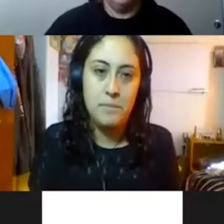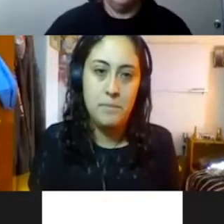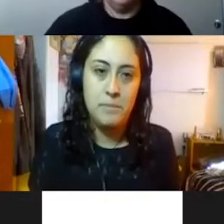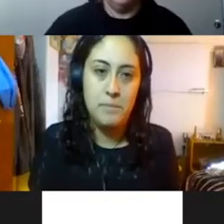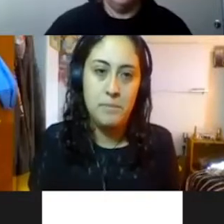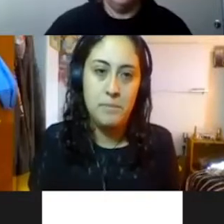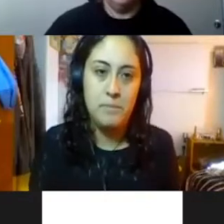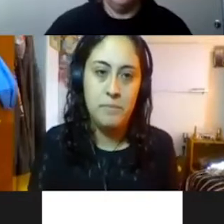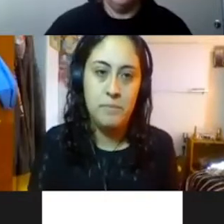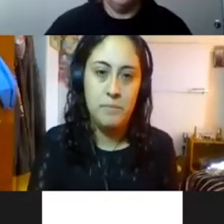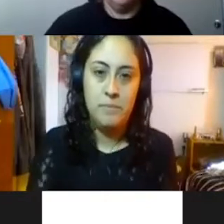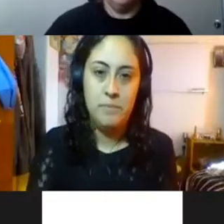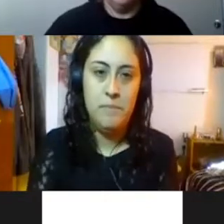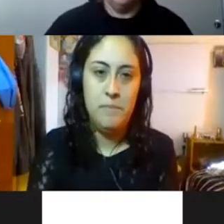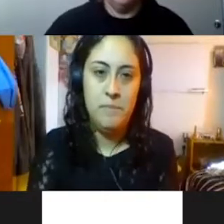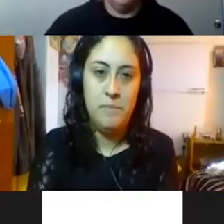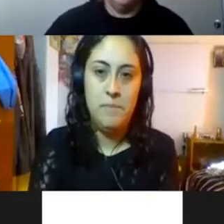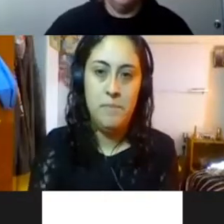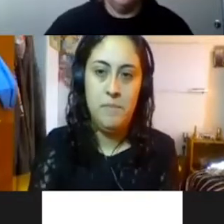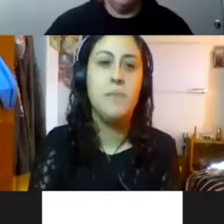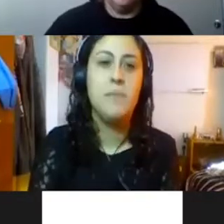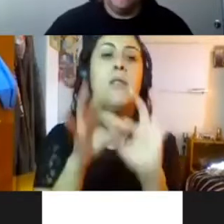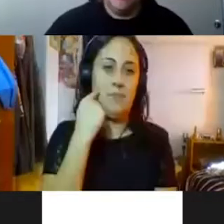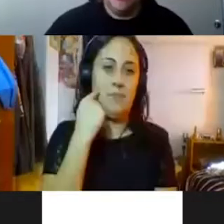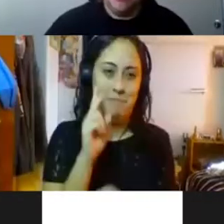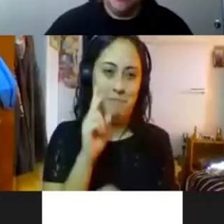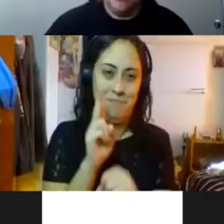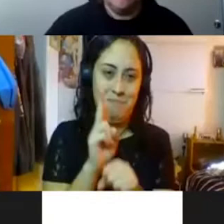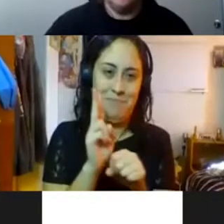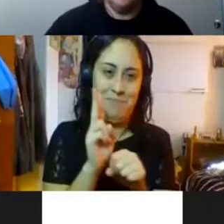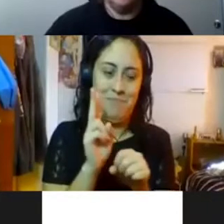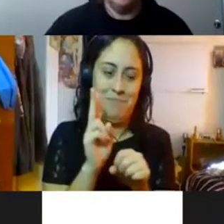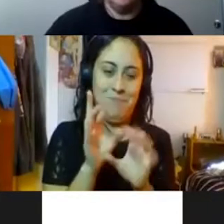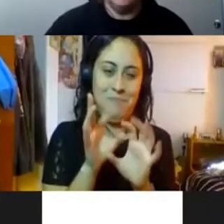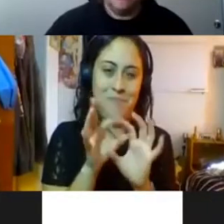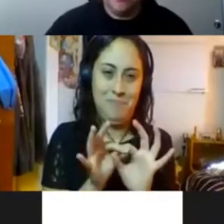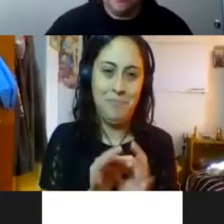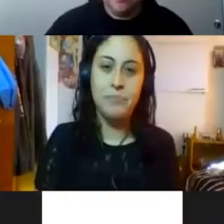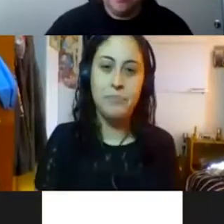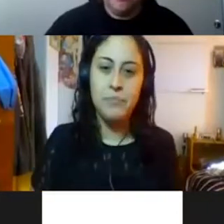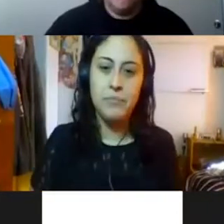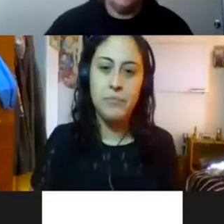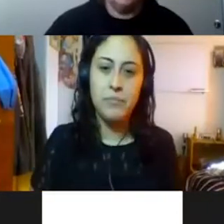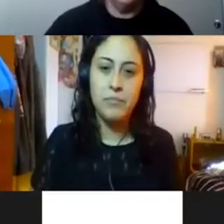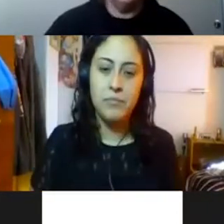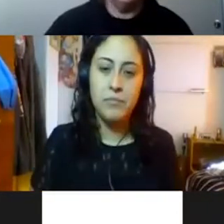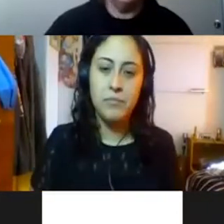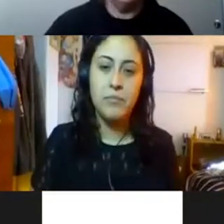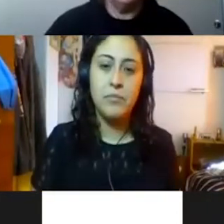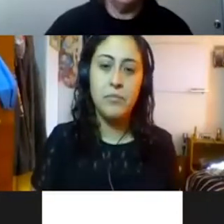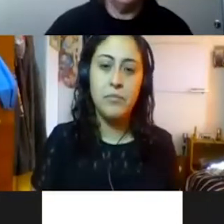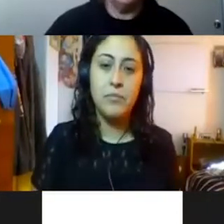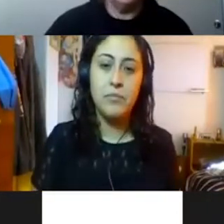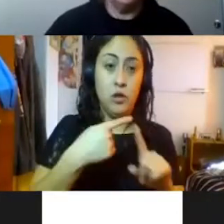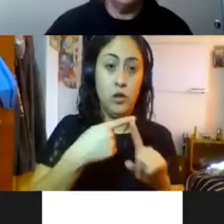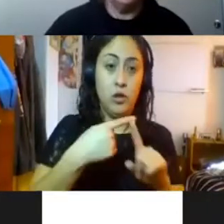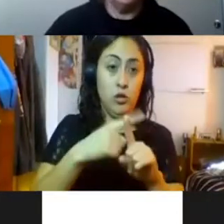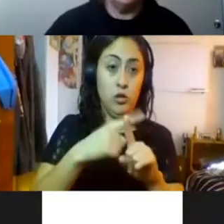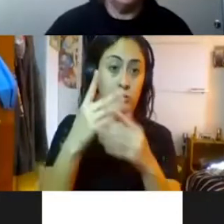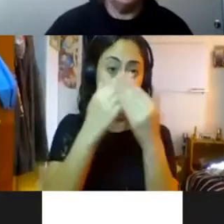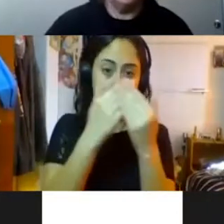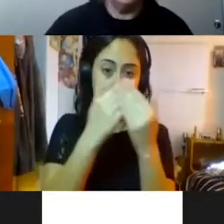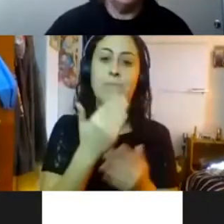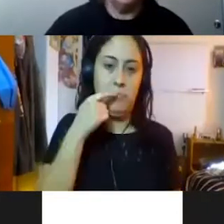Gracias, Juan Luis. Lore, ¿hay Yo algo? tengo, Espera, yo Lore, tengo una duda Valentina,